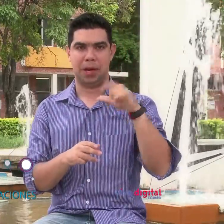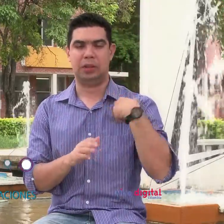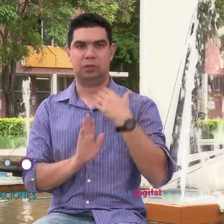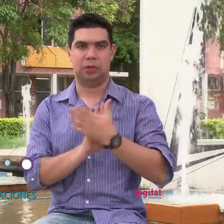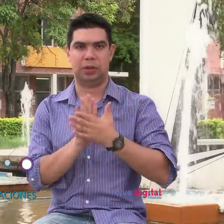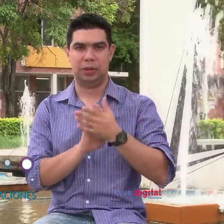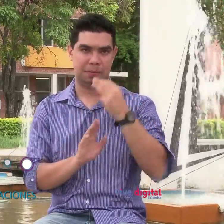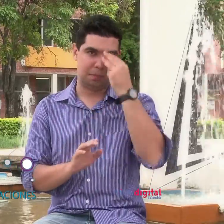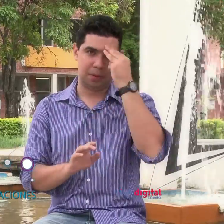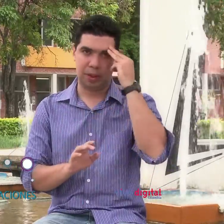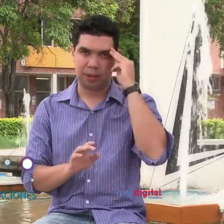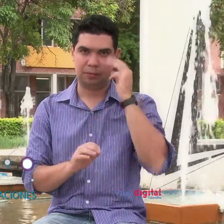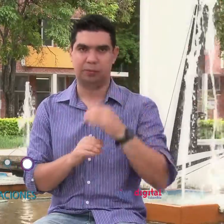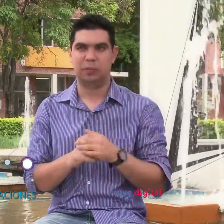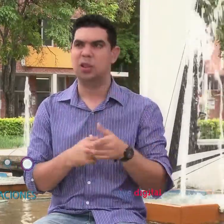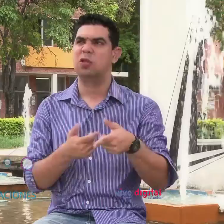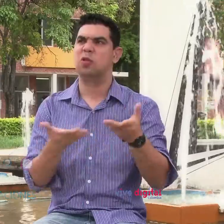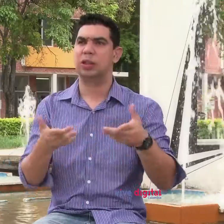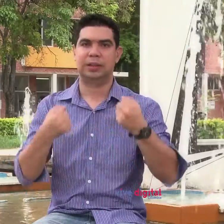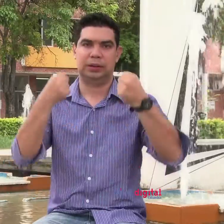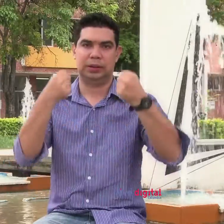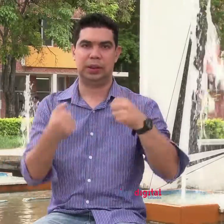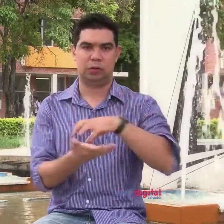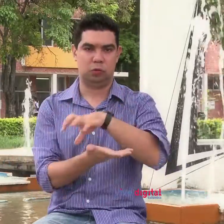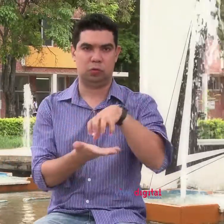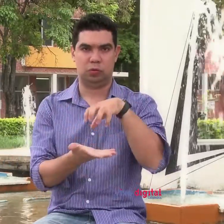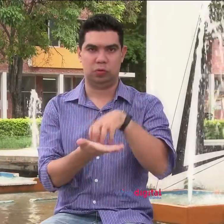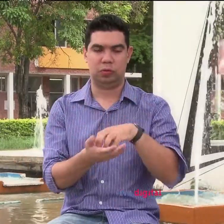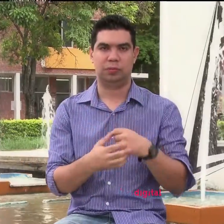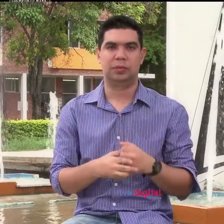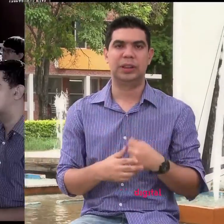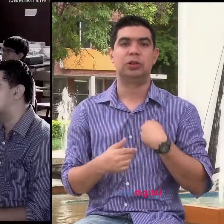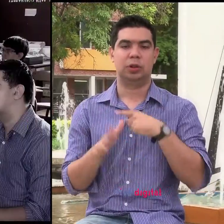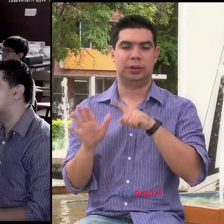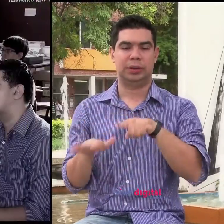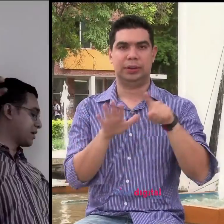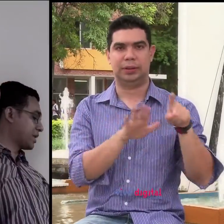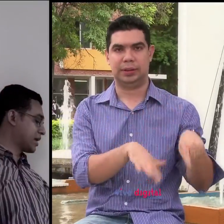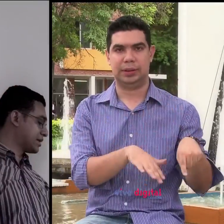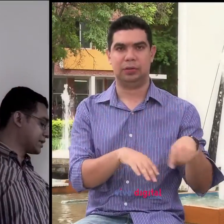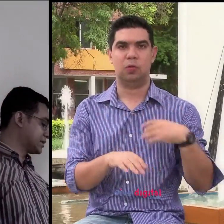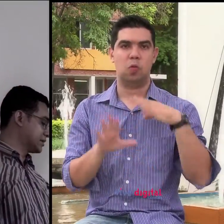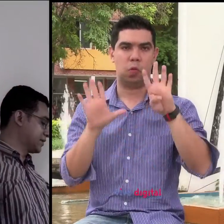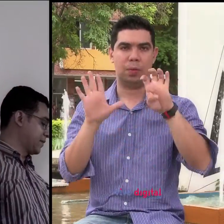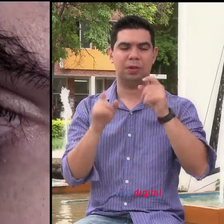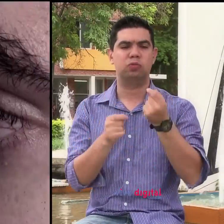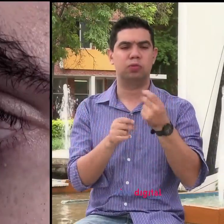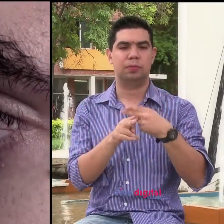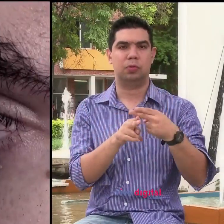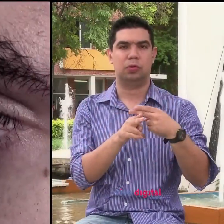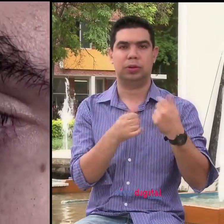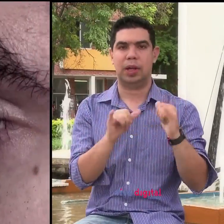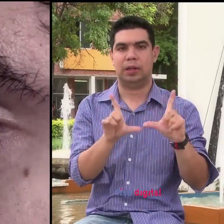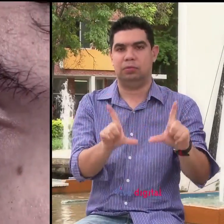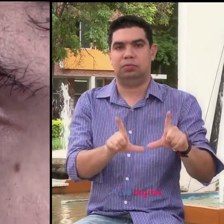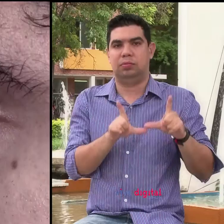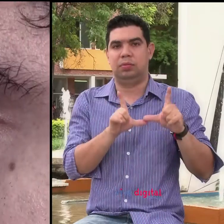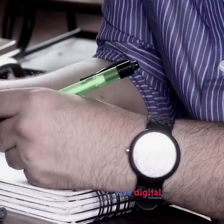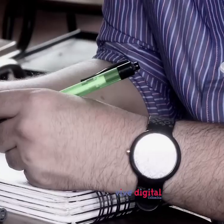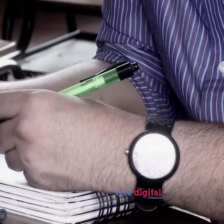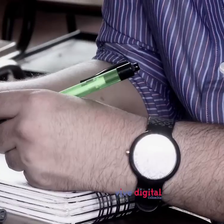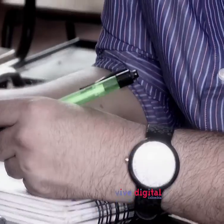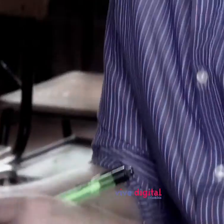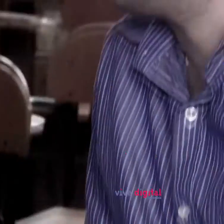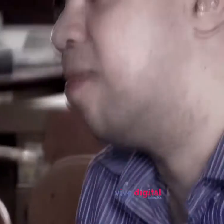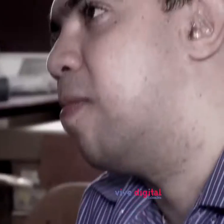es mi seña. Estoy en la sede de Villa del Rosario. Yo voy en el noveno semestre, ya estoy próximo a graduarme y